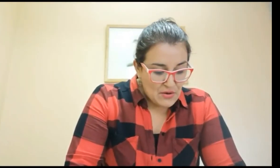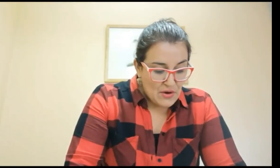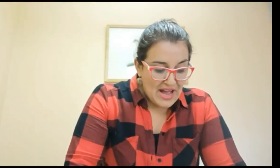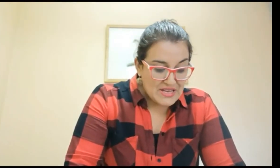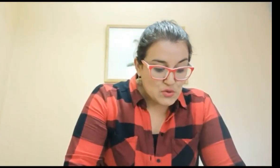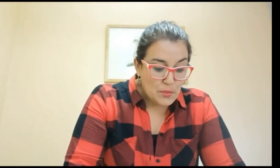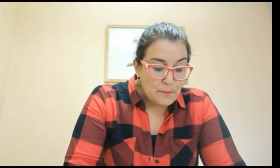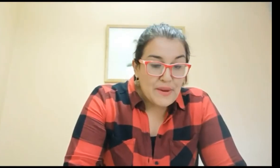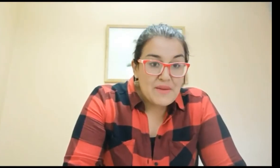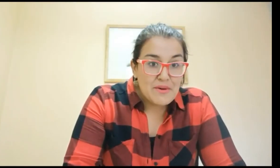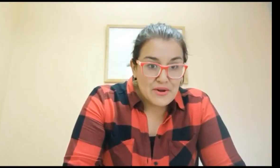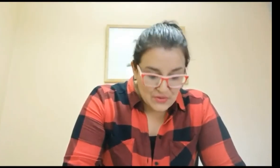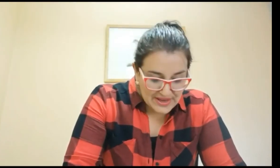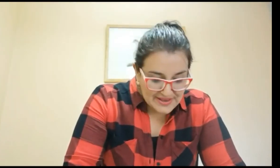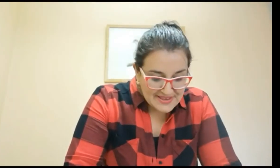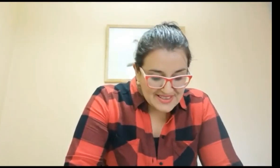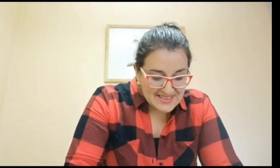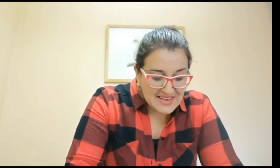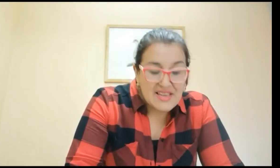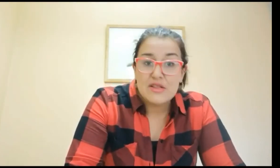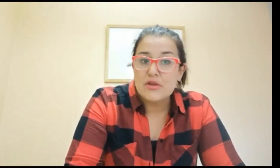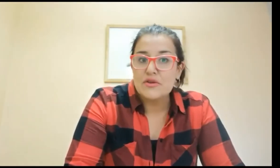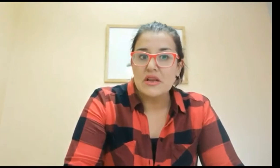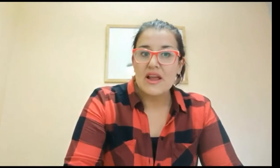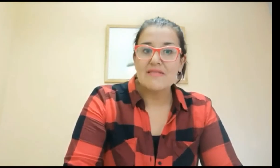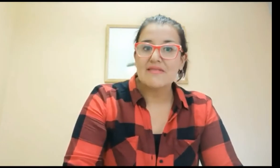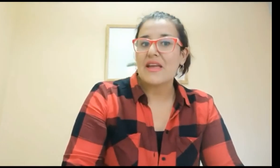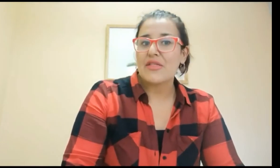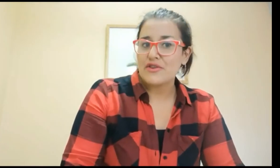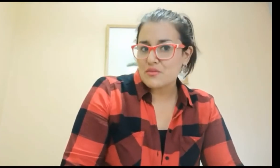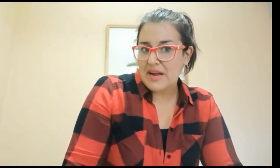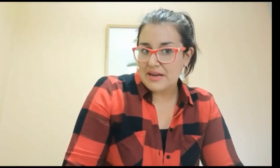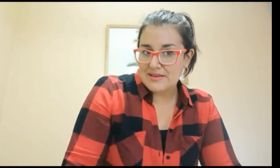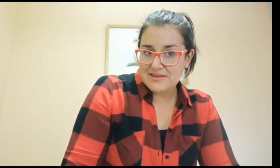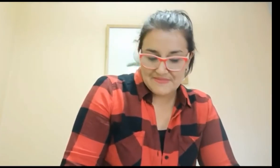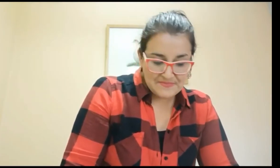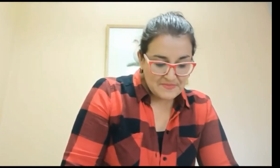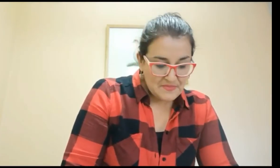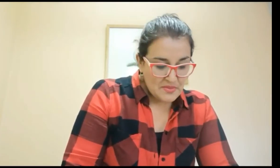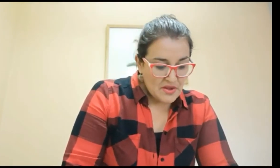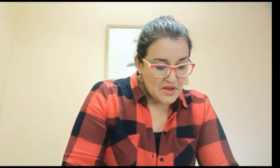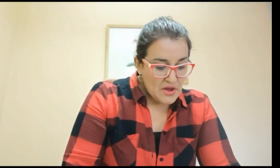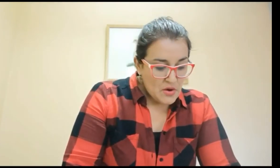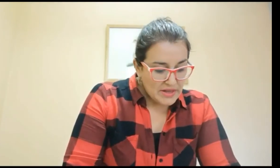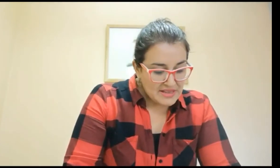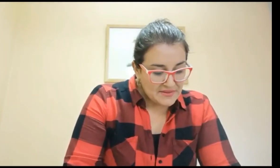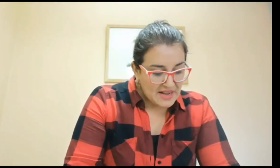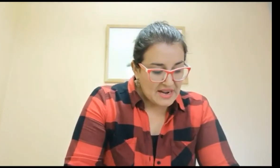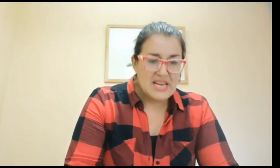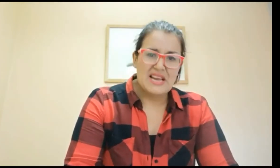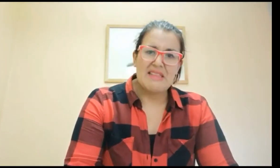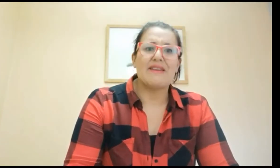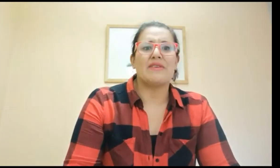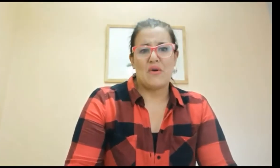Vendió a su primo Luis 132 vacas. ¿Cuántas vacas le quedaron a